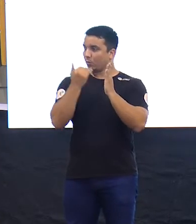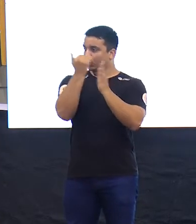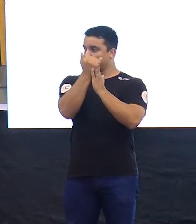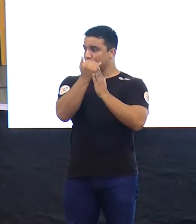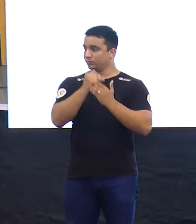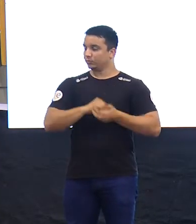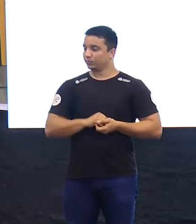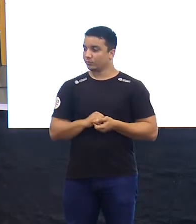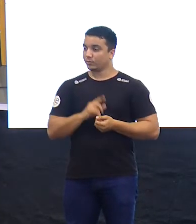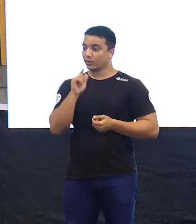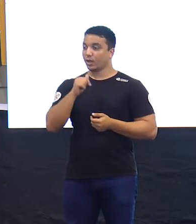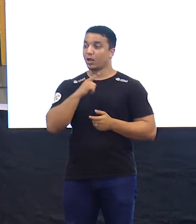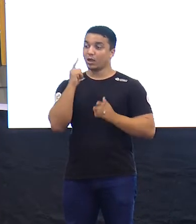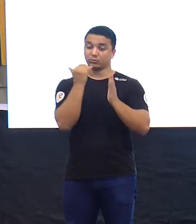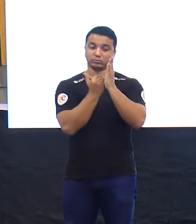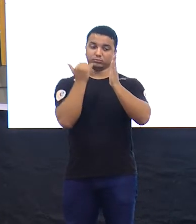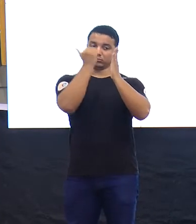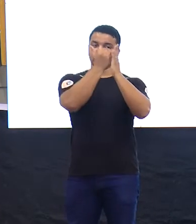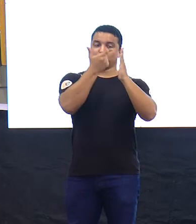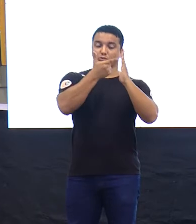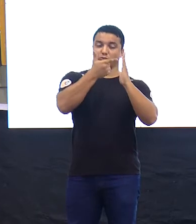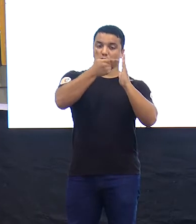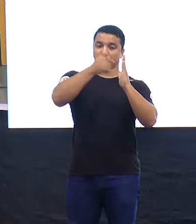108%. Ela foi para